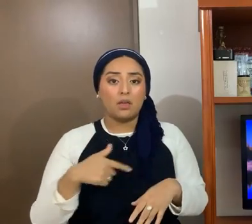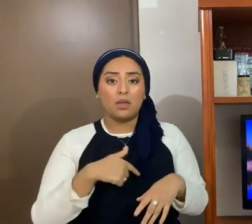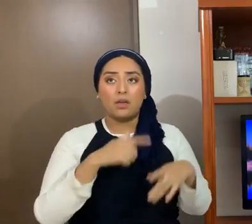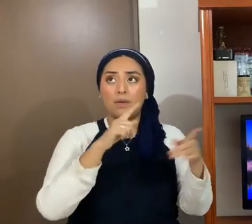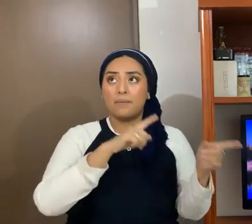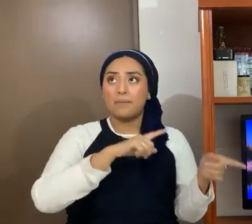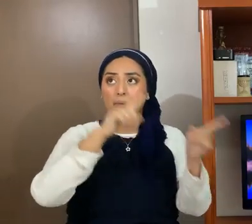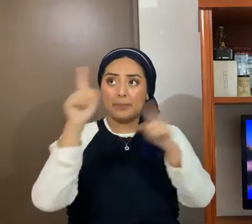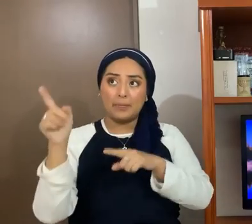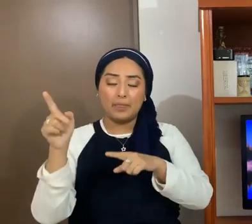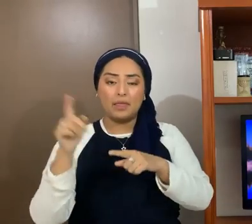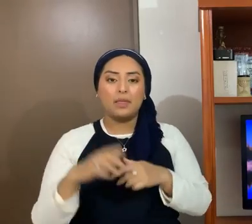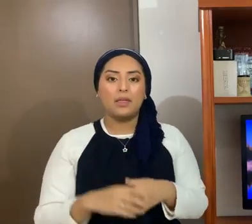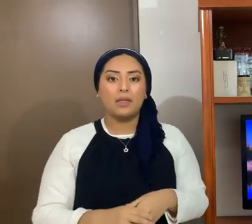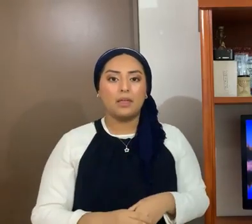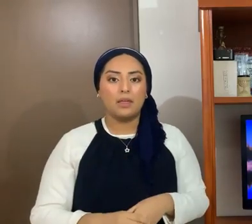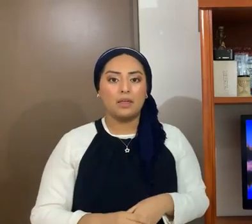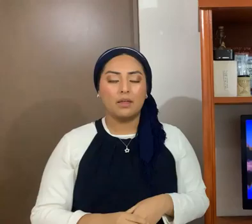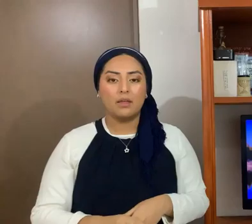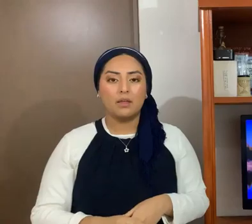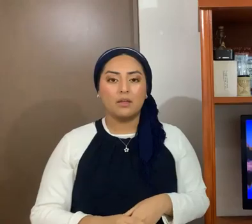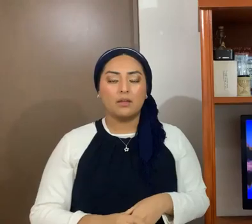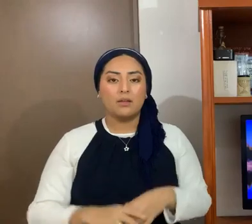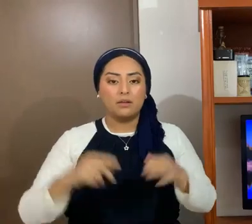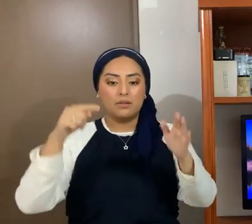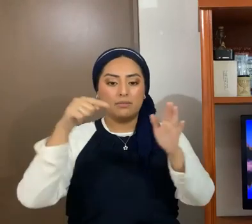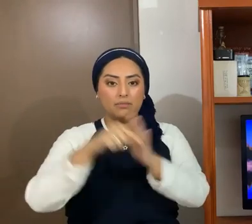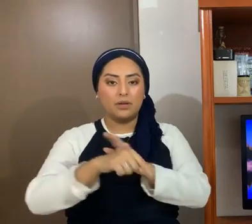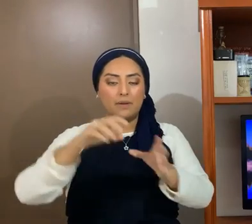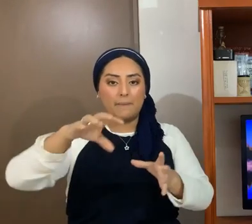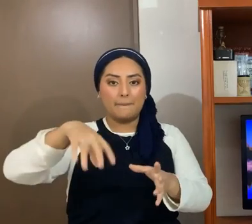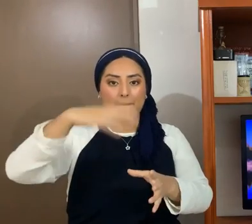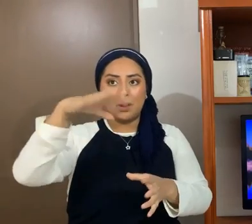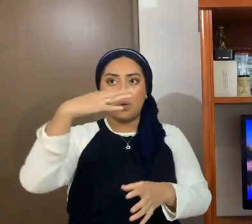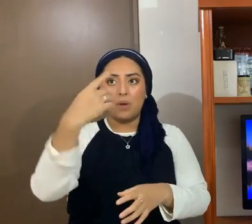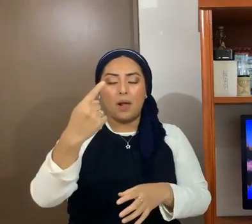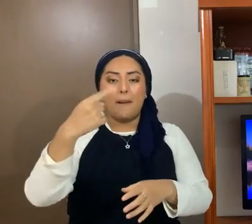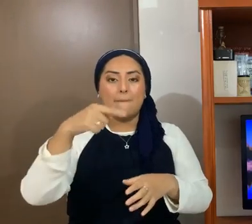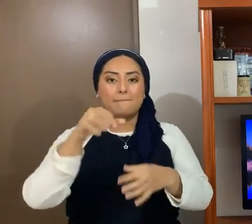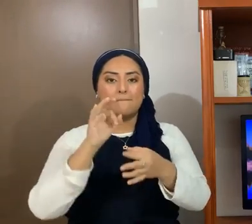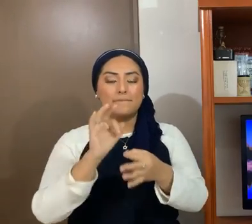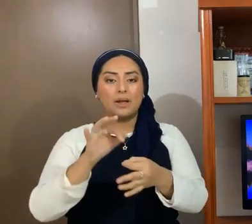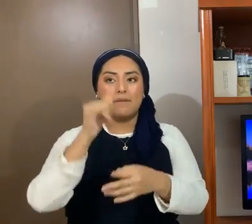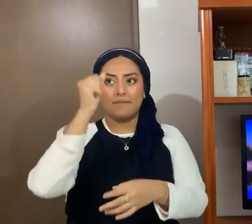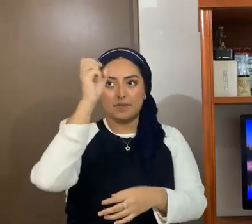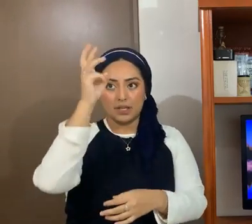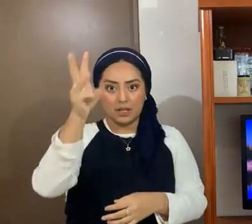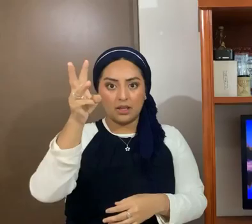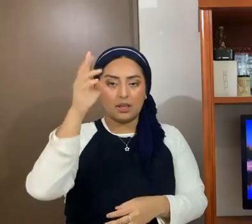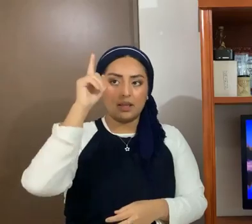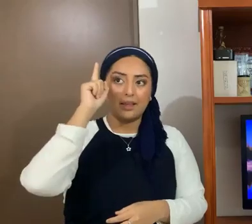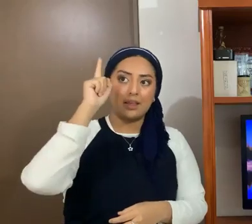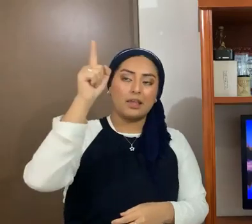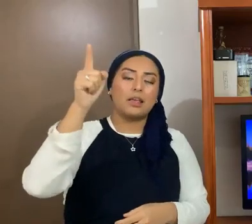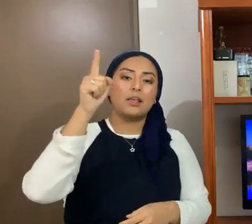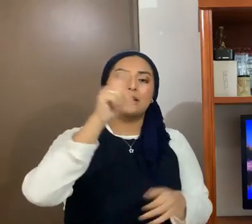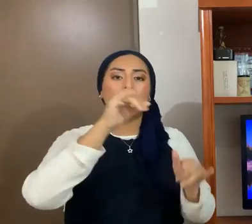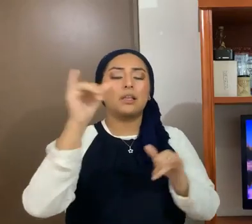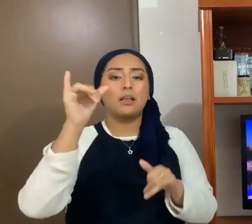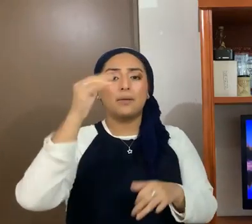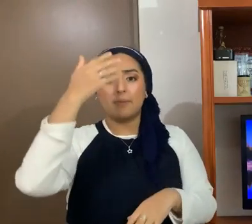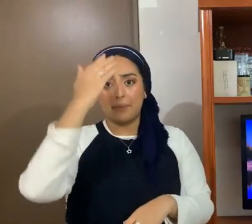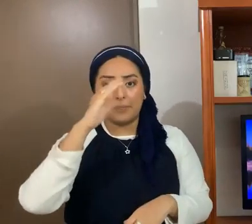al Todopoderoso es por el sacrificio único y perfecto de nuestro Adón Yahshua HaMashiach, porque Él es el mismo